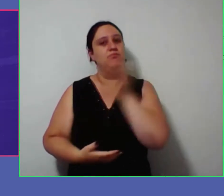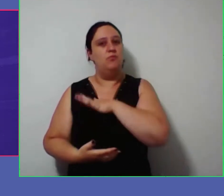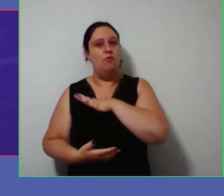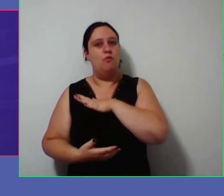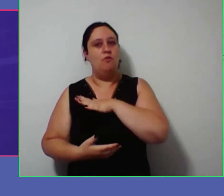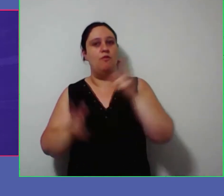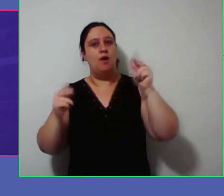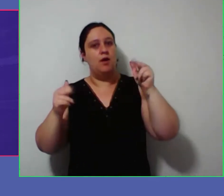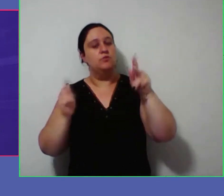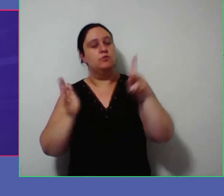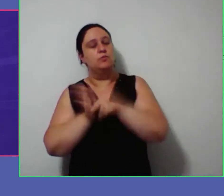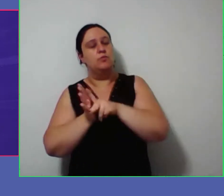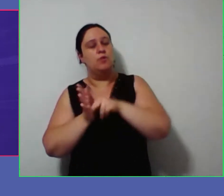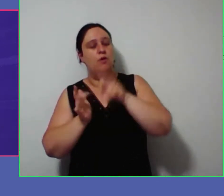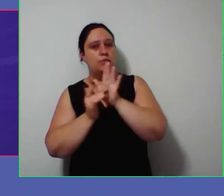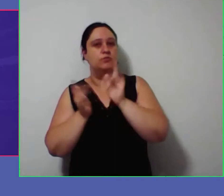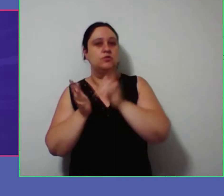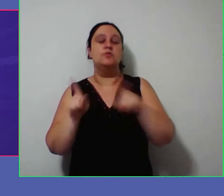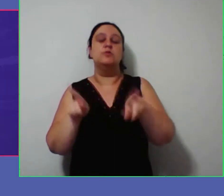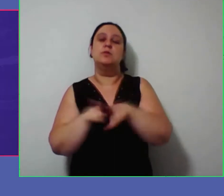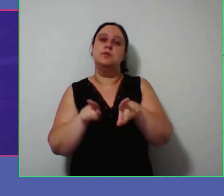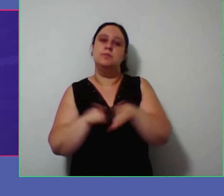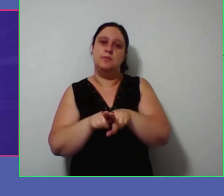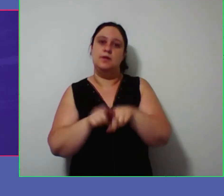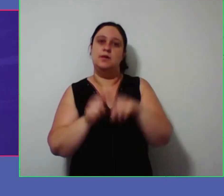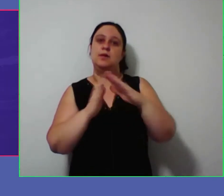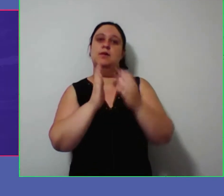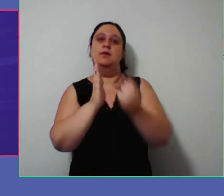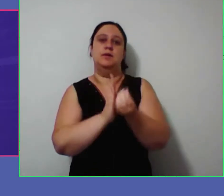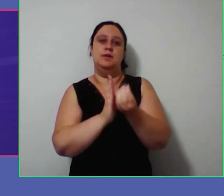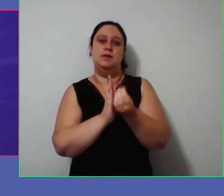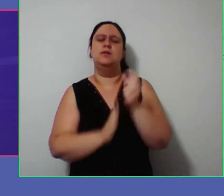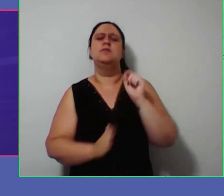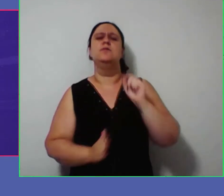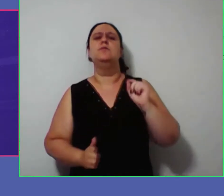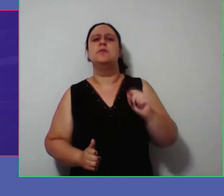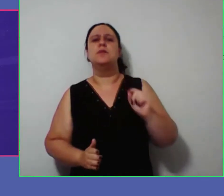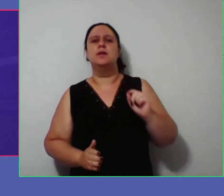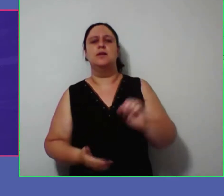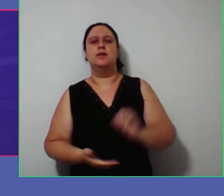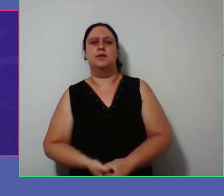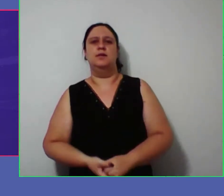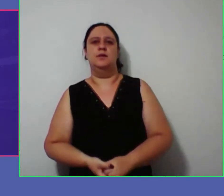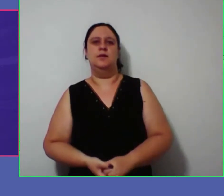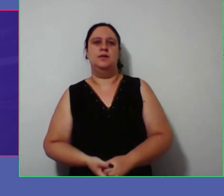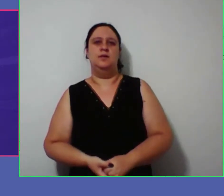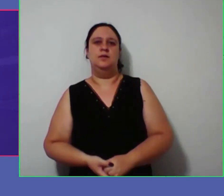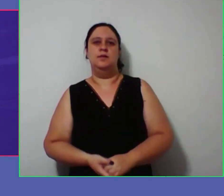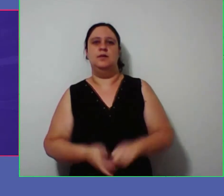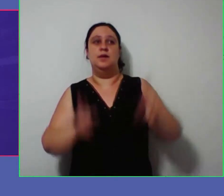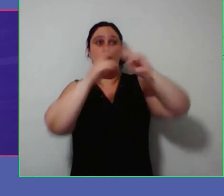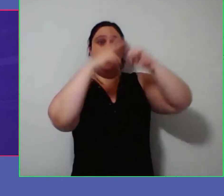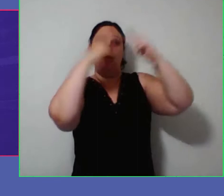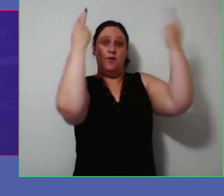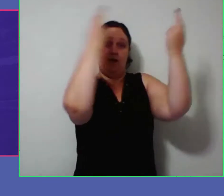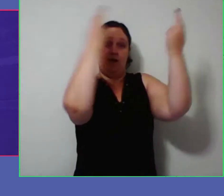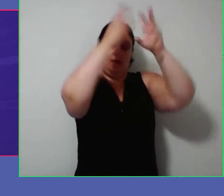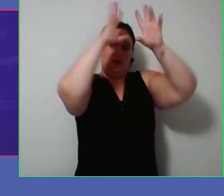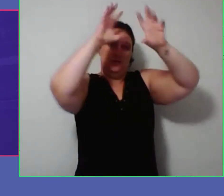da igreja, que são a vitalidade de seu reino celestial. Isto é,